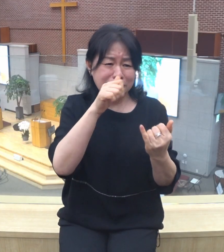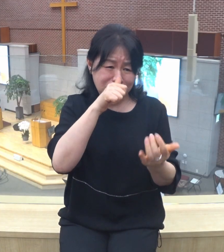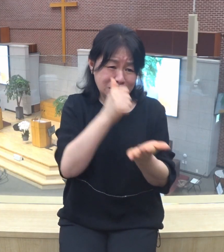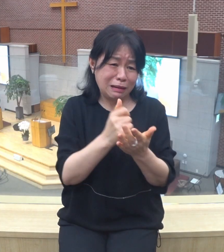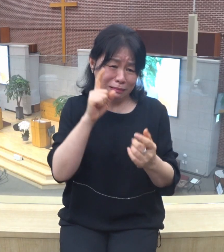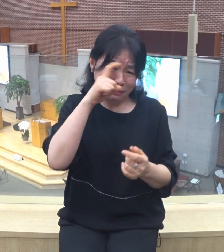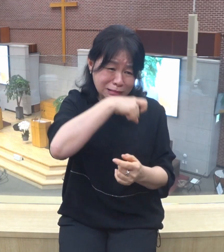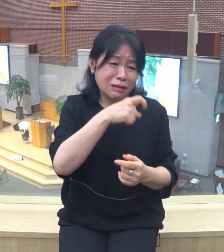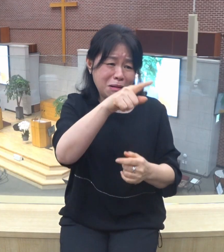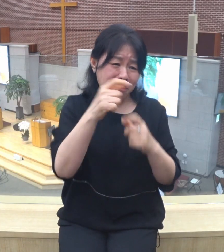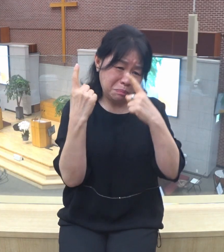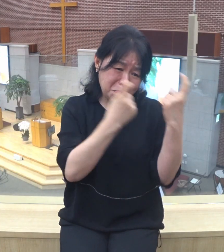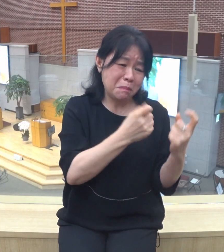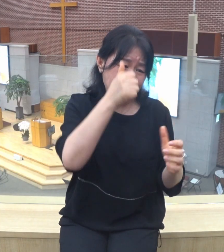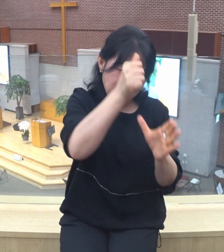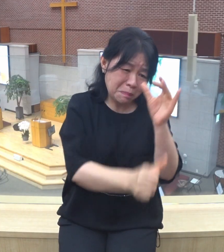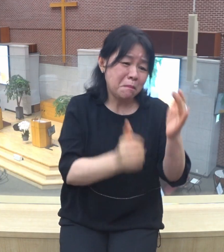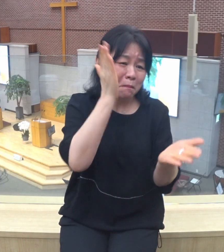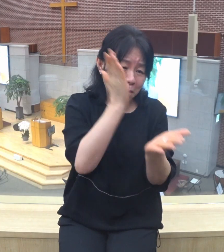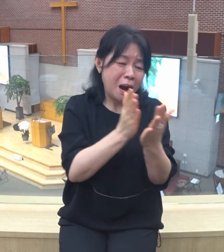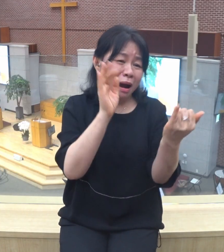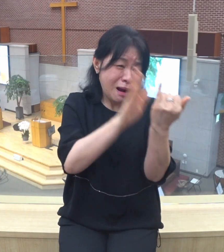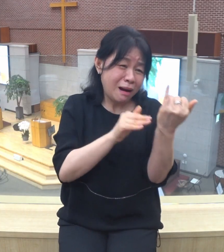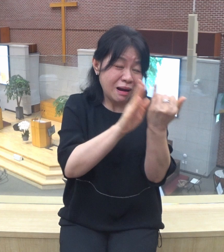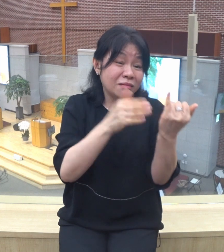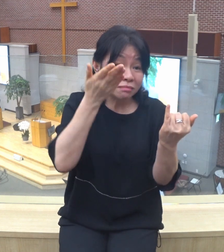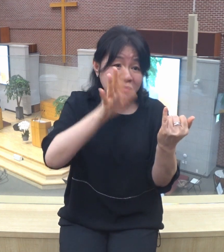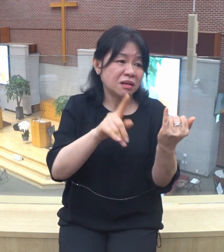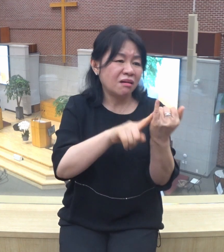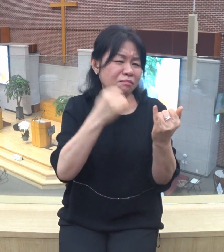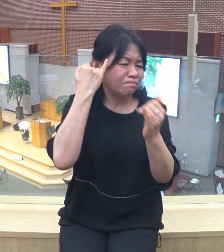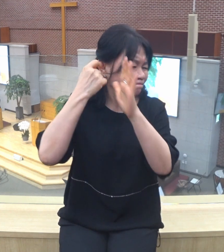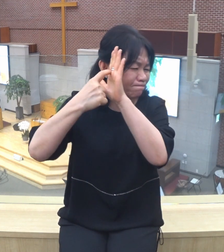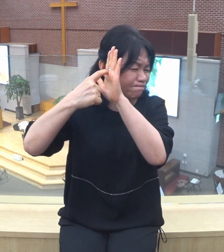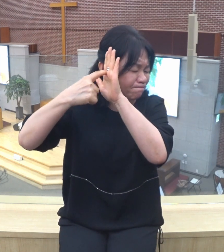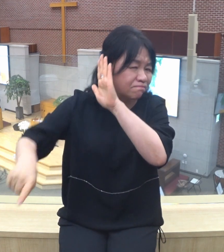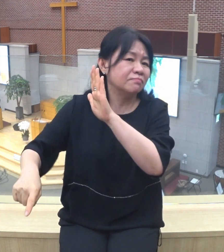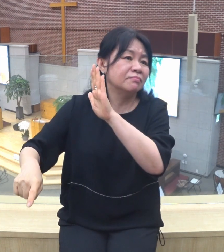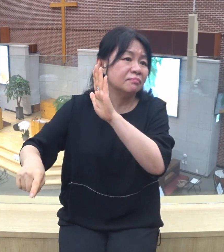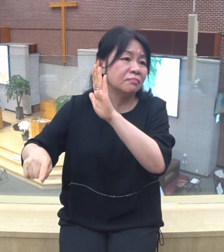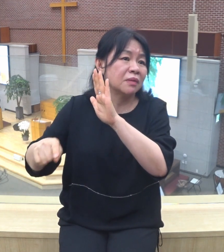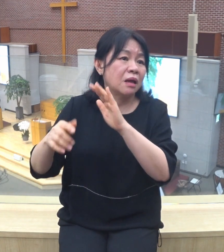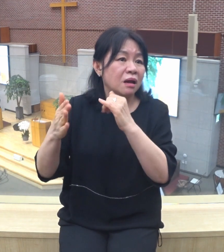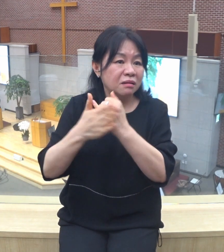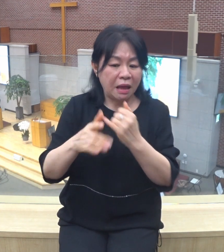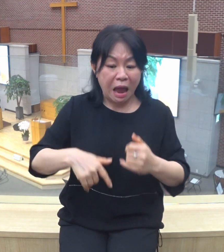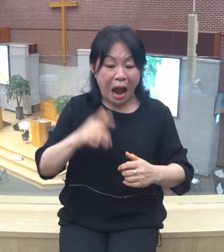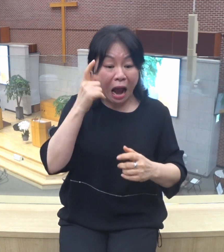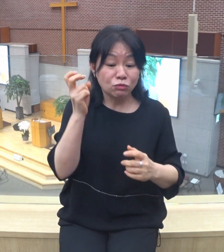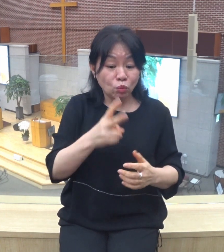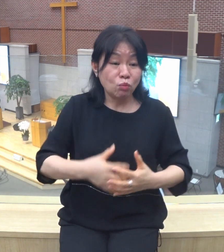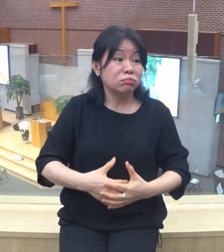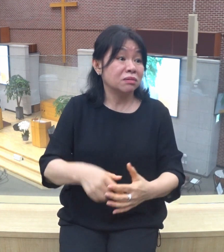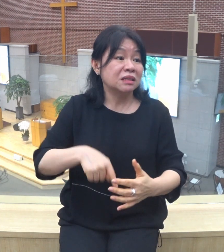길이라고 간절히 얘기했지만 전혀 받아들여지지가 않았습니다. 아이도 낭패하게 되었습니다.